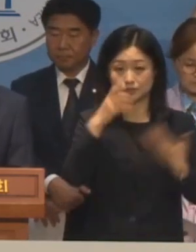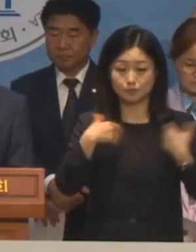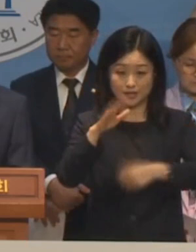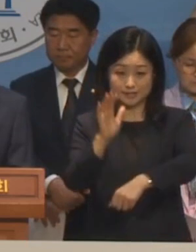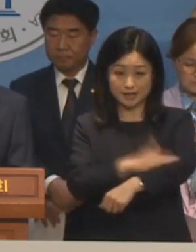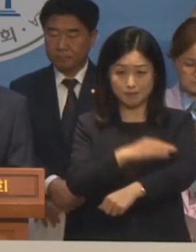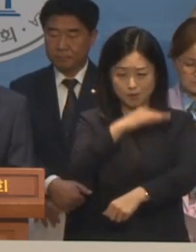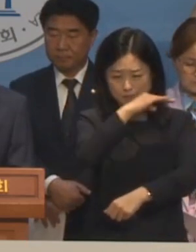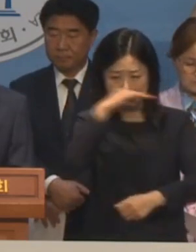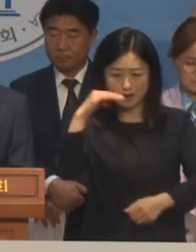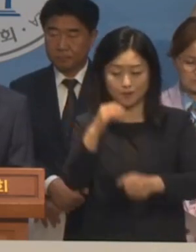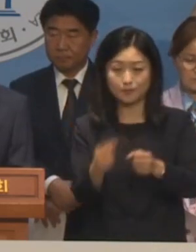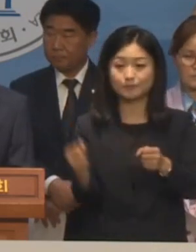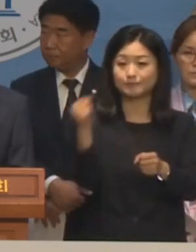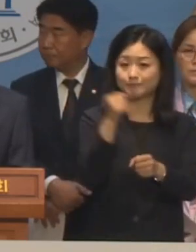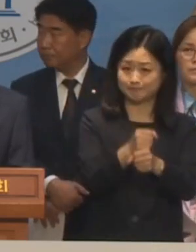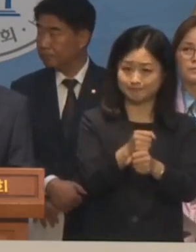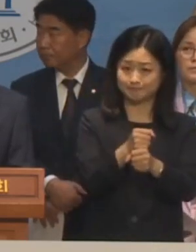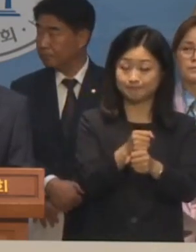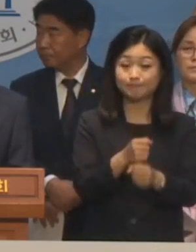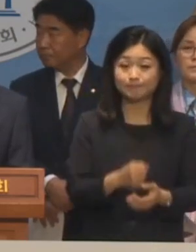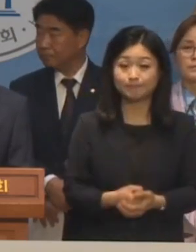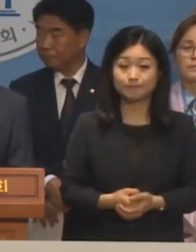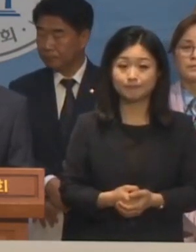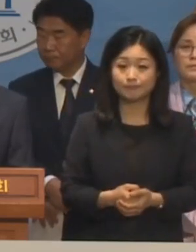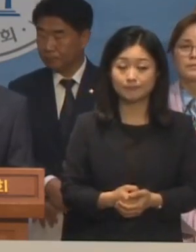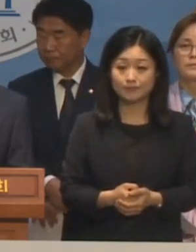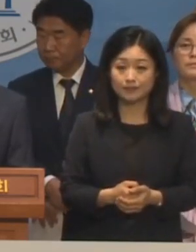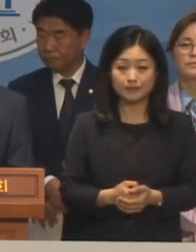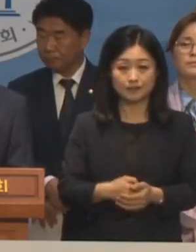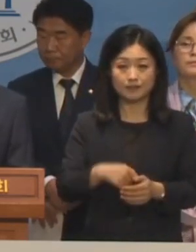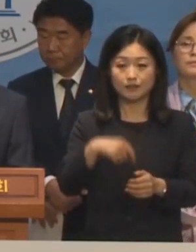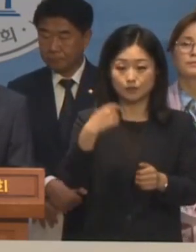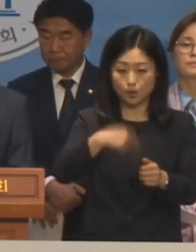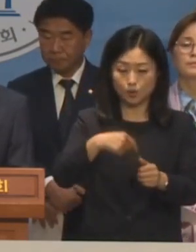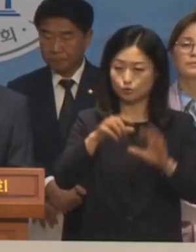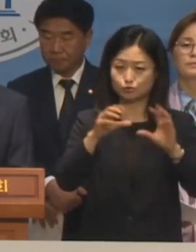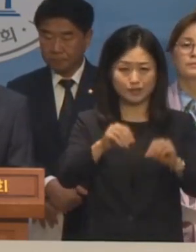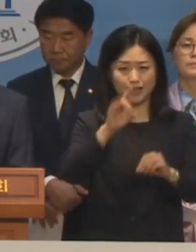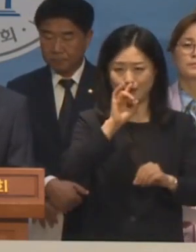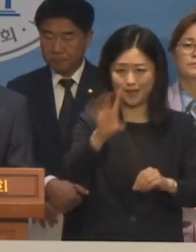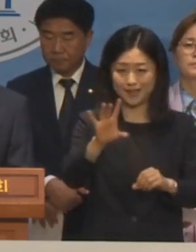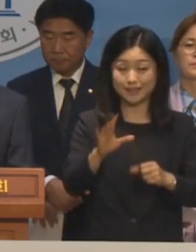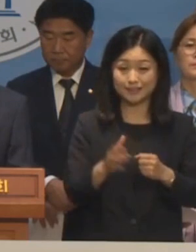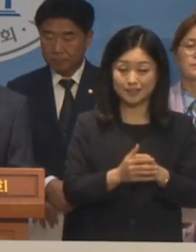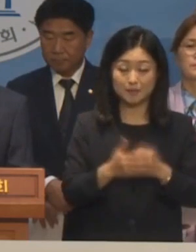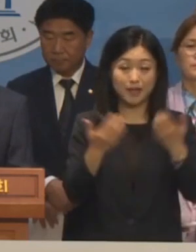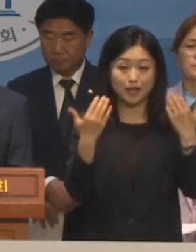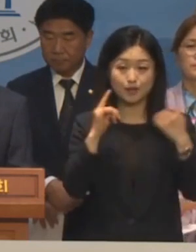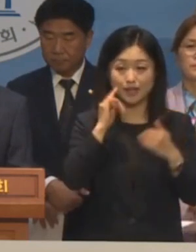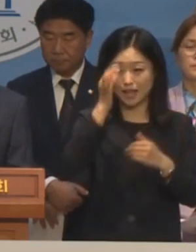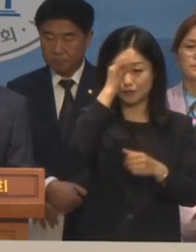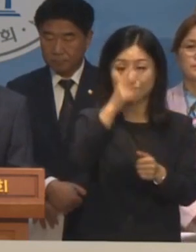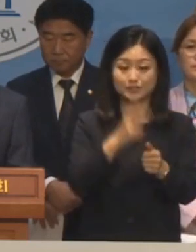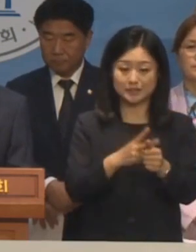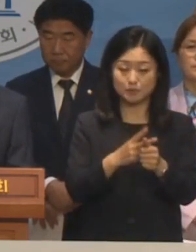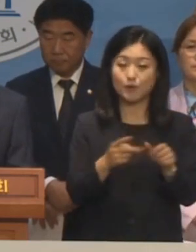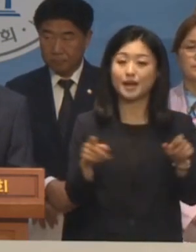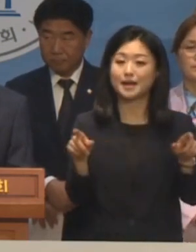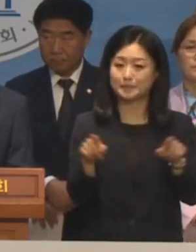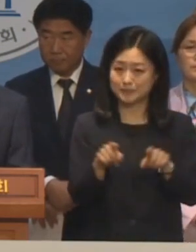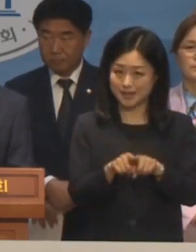교육 현장에 문화예술 교육이 중단되지 않도록 저희가 학교 예술 강사들과